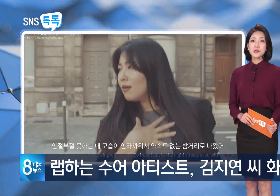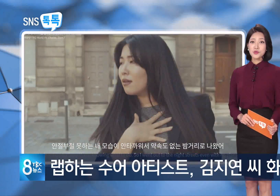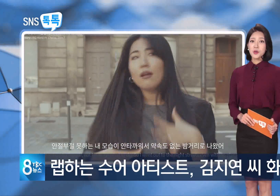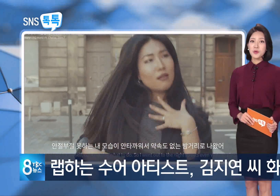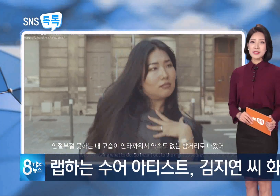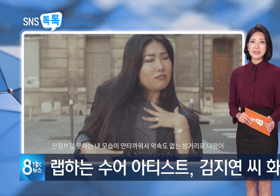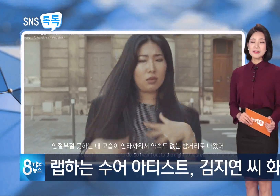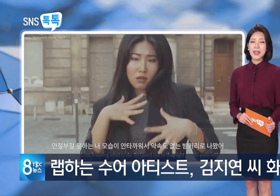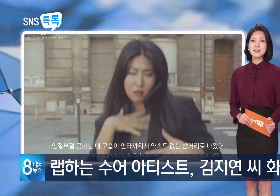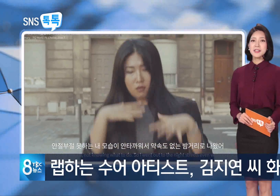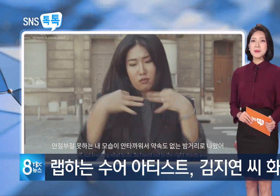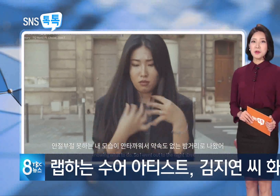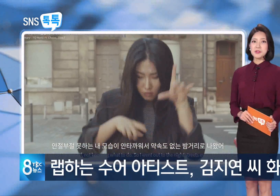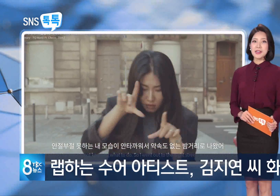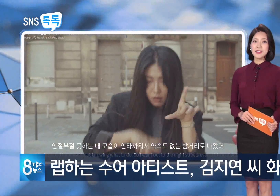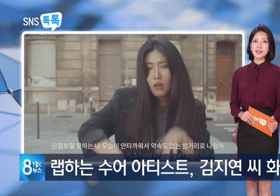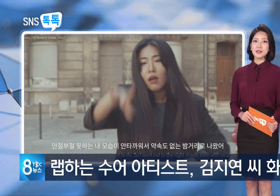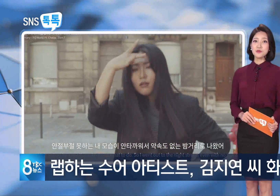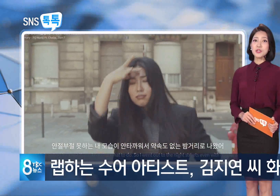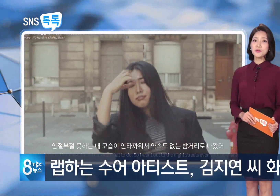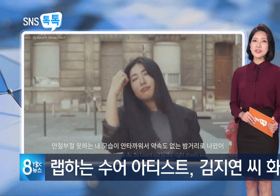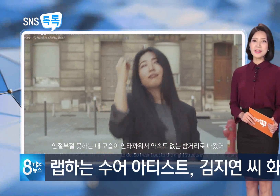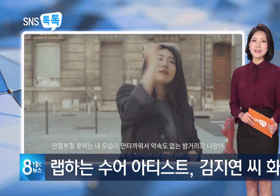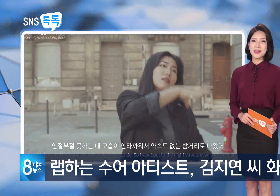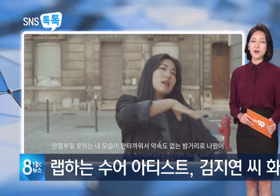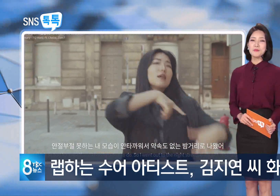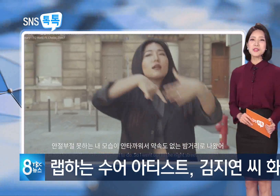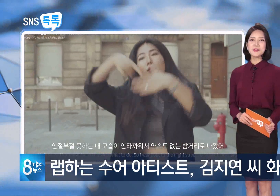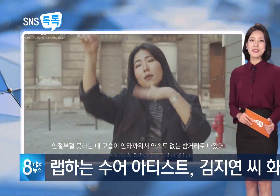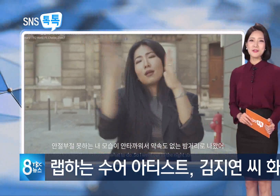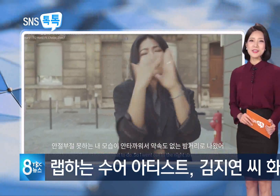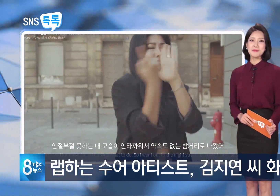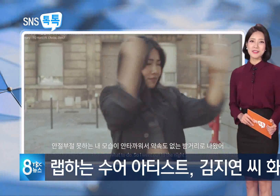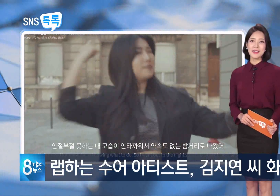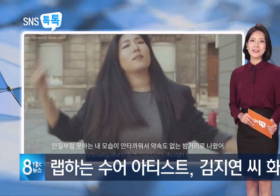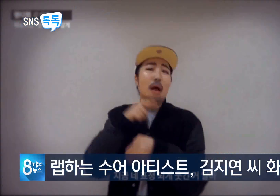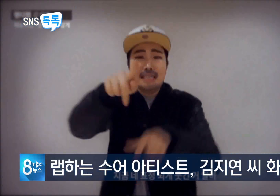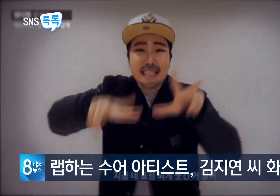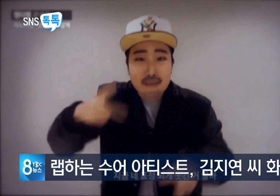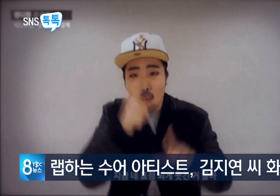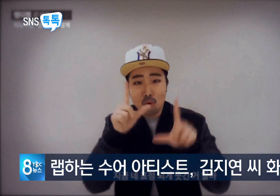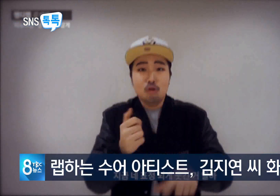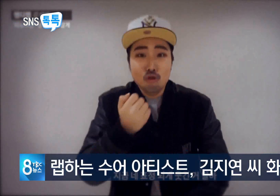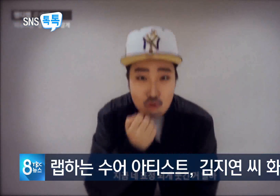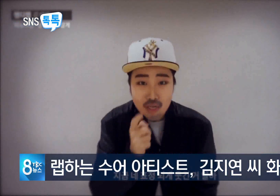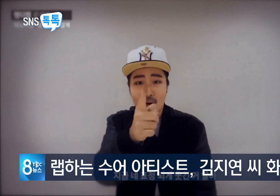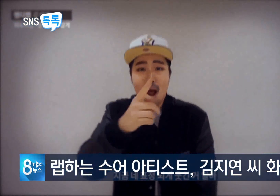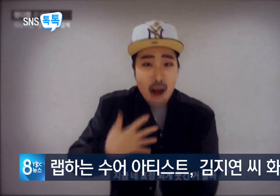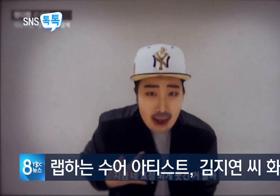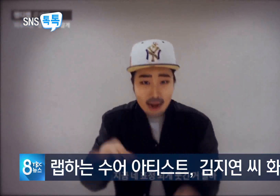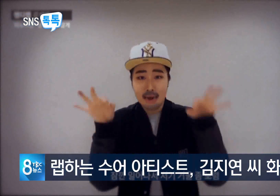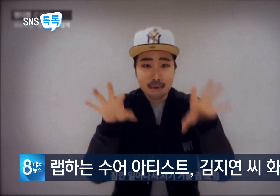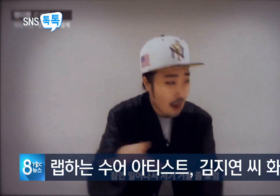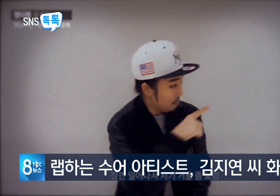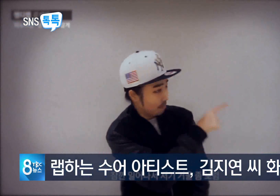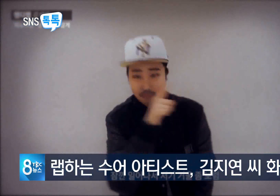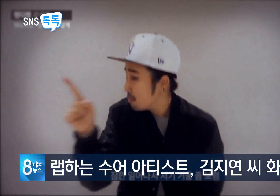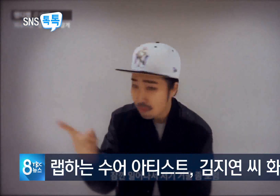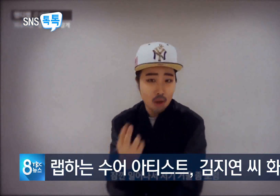수어로 하는 핸디립 영상이 누리꾼들 사이에 엄청난 화제입니다. 감각적인 외국거리를 거닐며 남다른